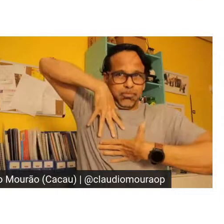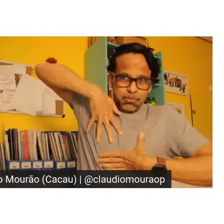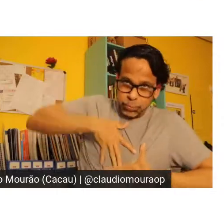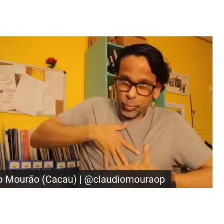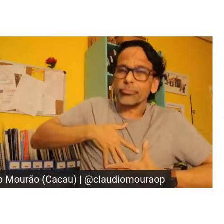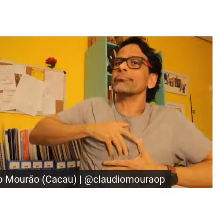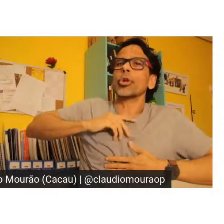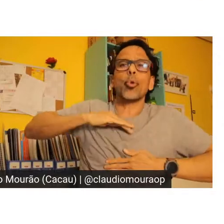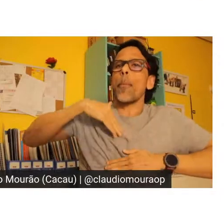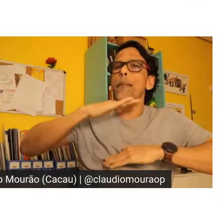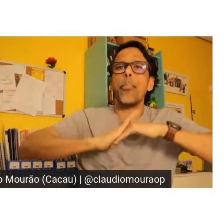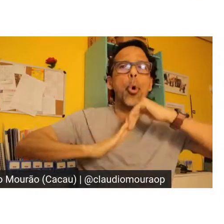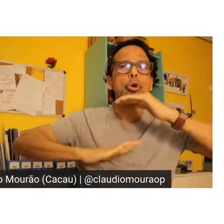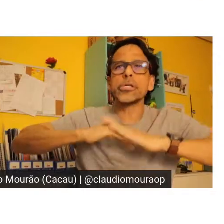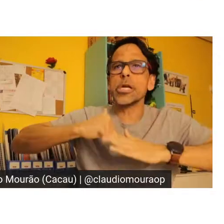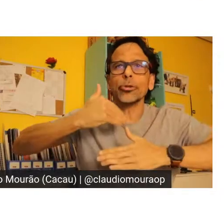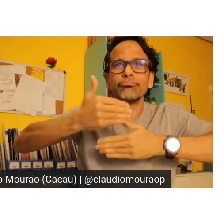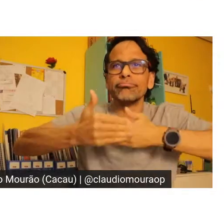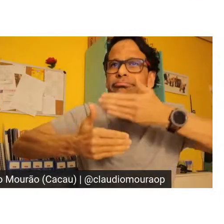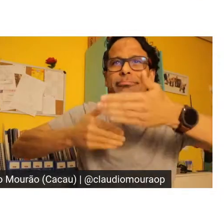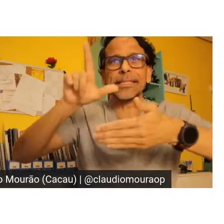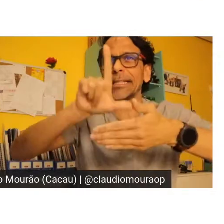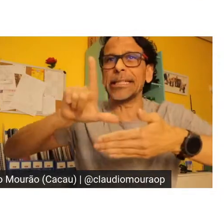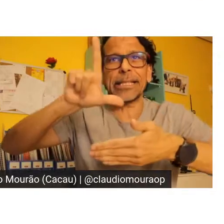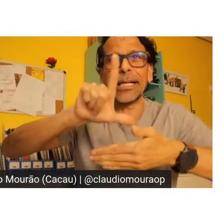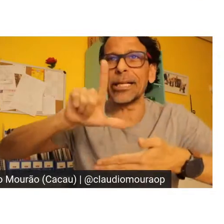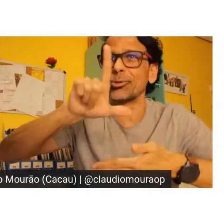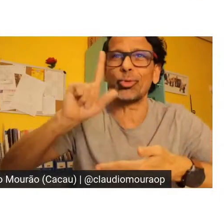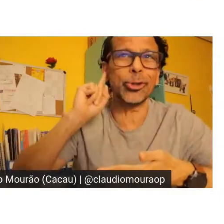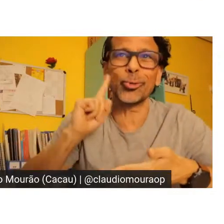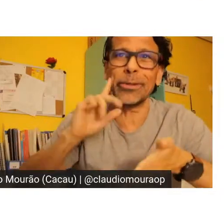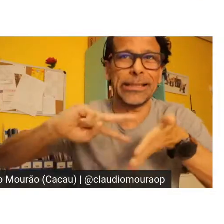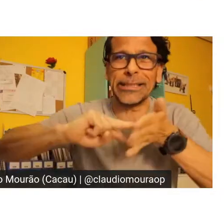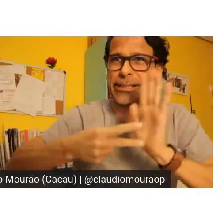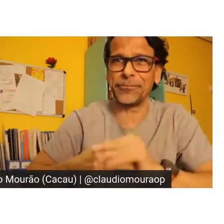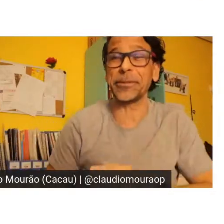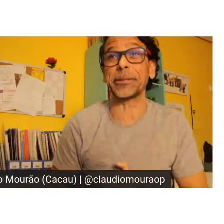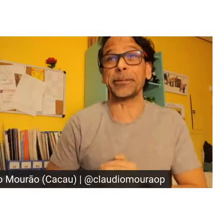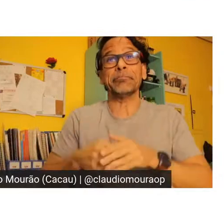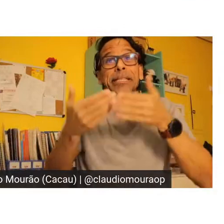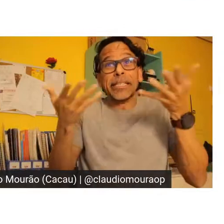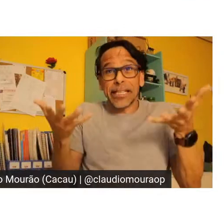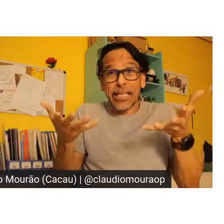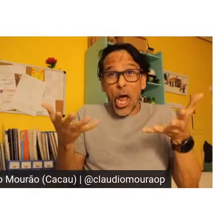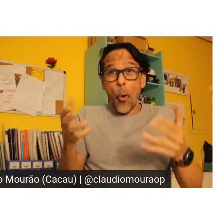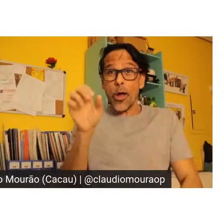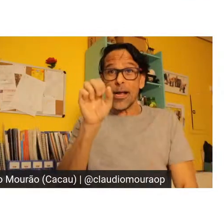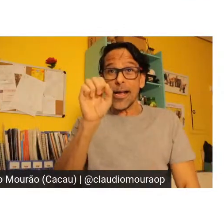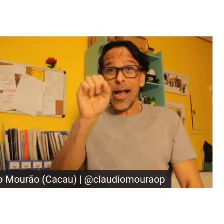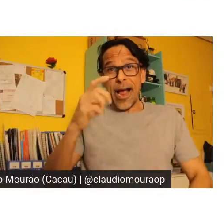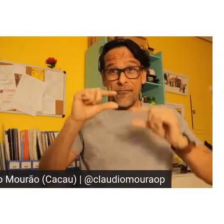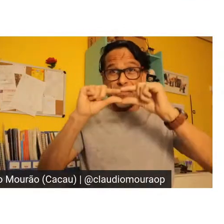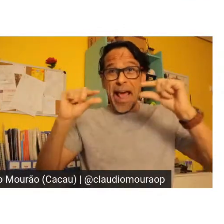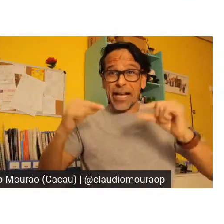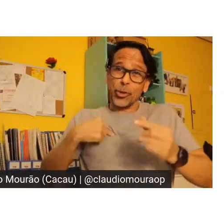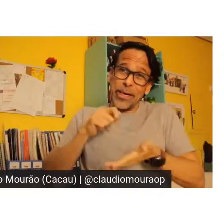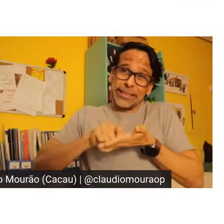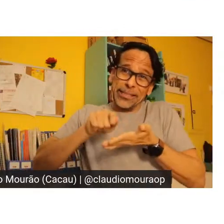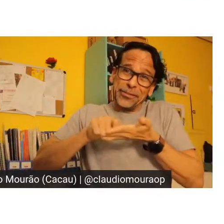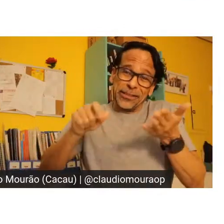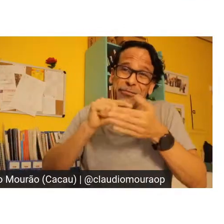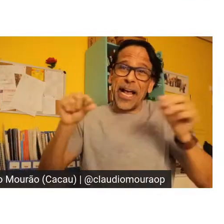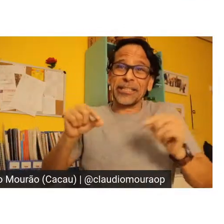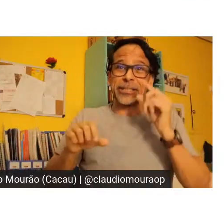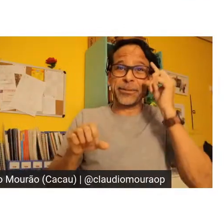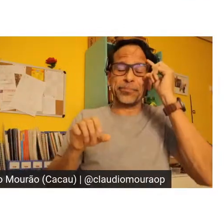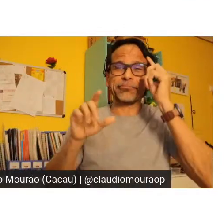explicadinho que a realização da literatura surda isso é um processo de uma continuação é isso é uma